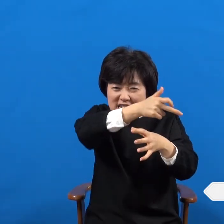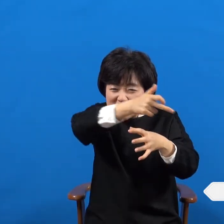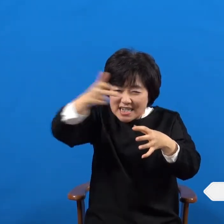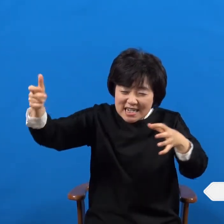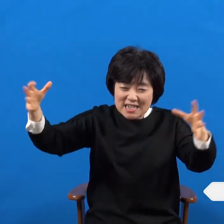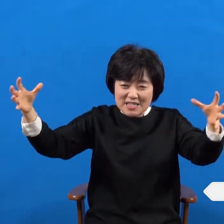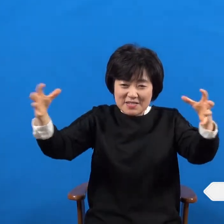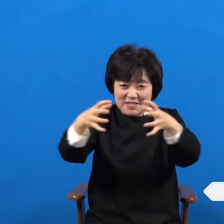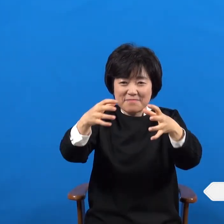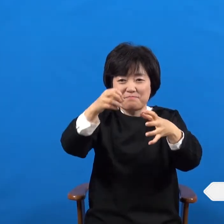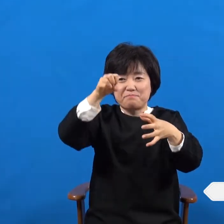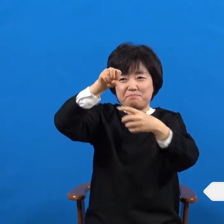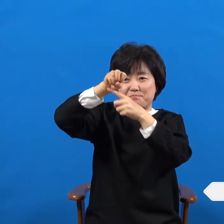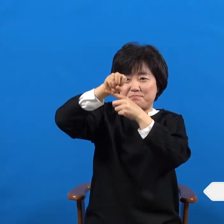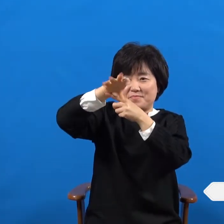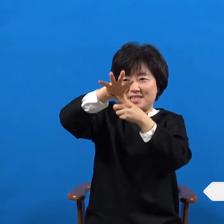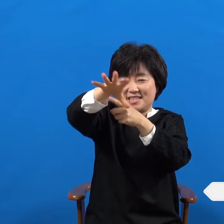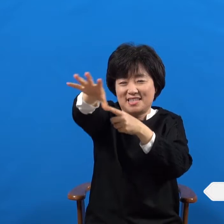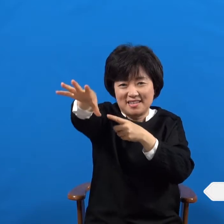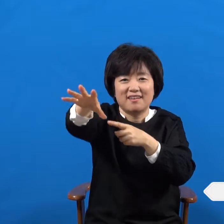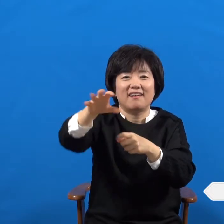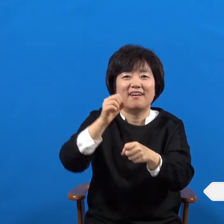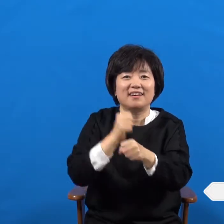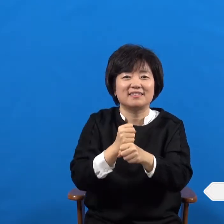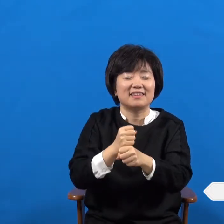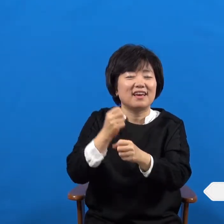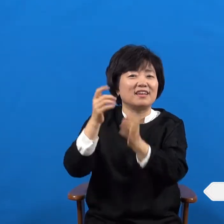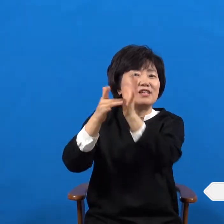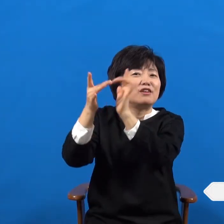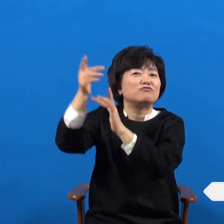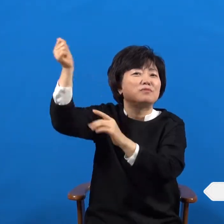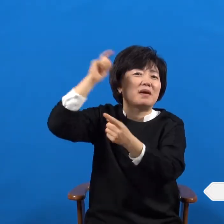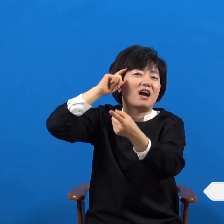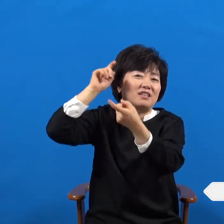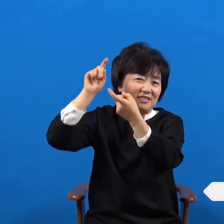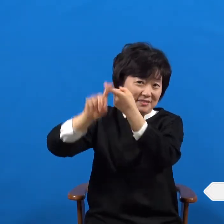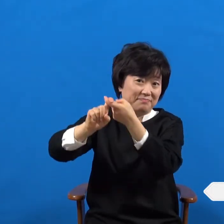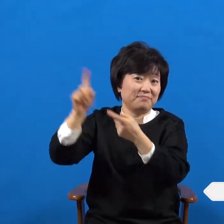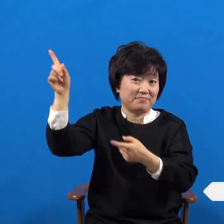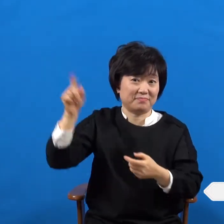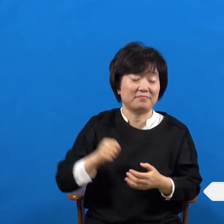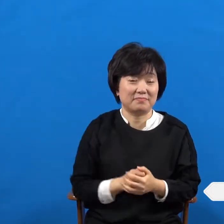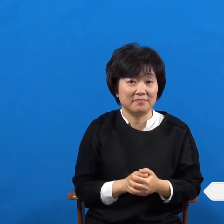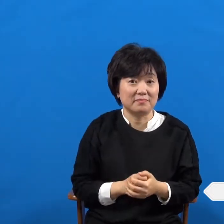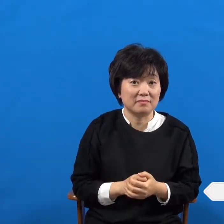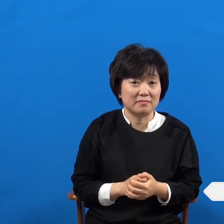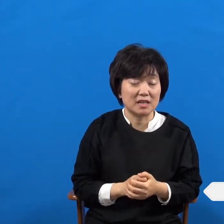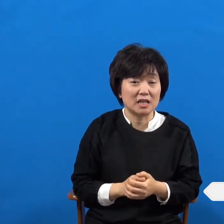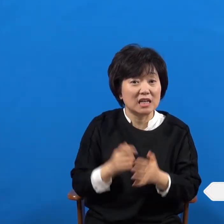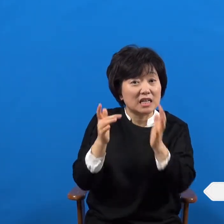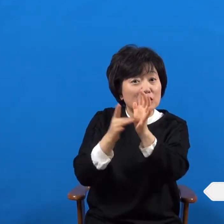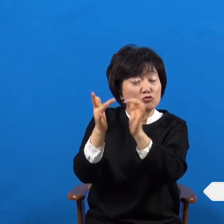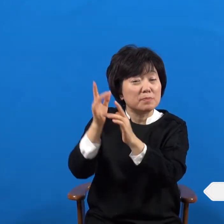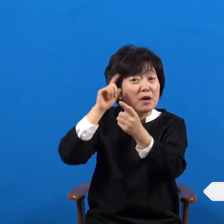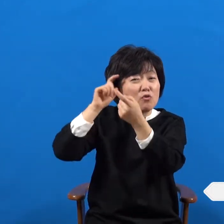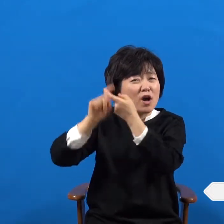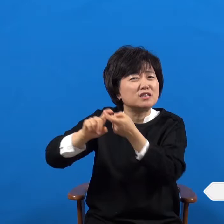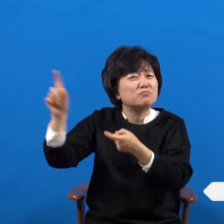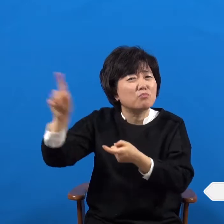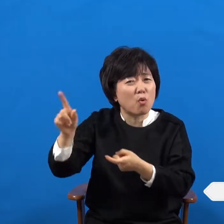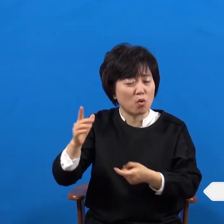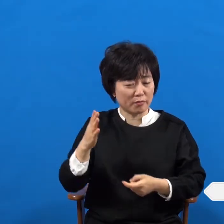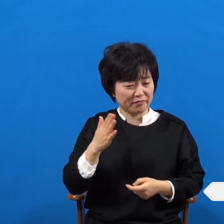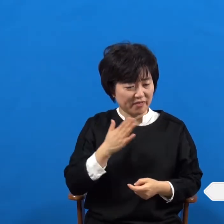게 주님의 관심사가 되고 있지 않습니다. 아니, 오히려 주님의 관심사는 여러분들이, 우리가